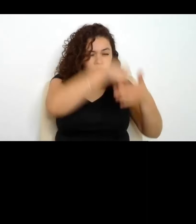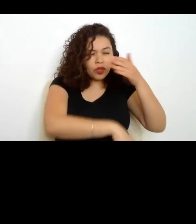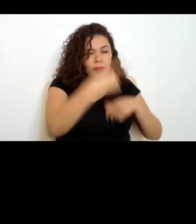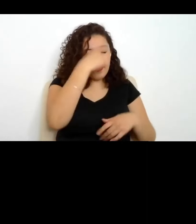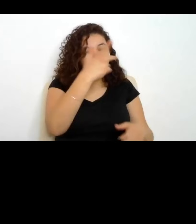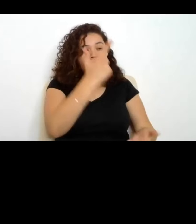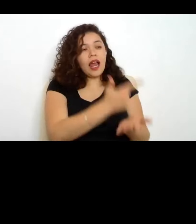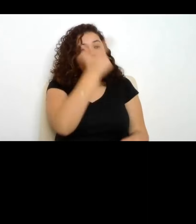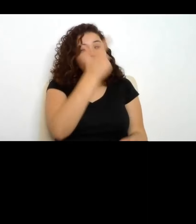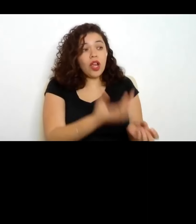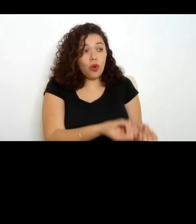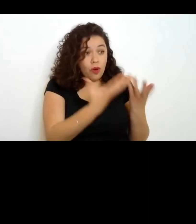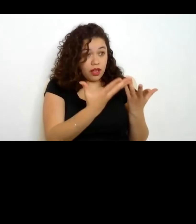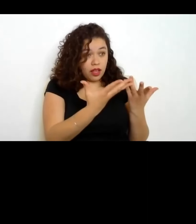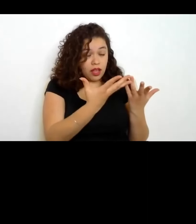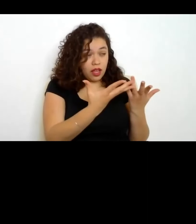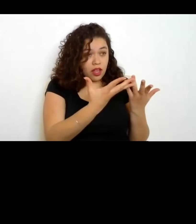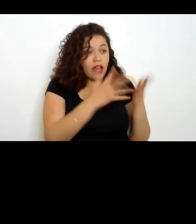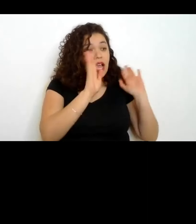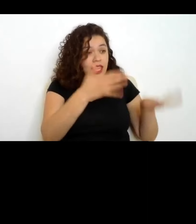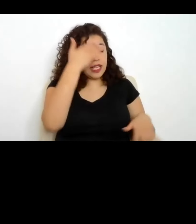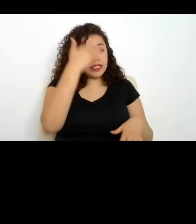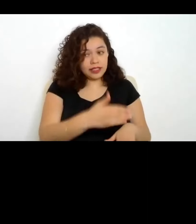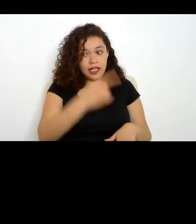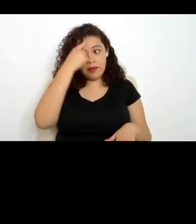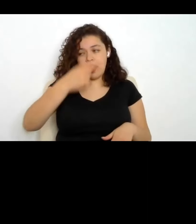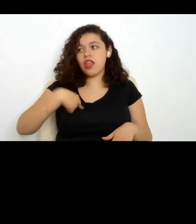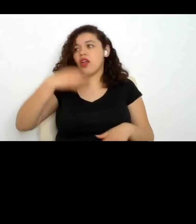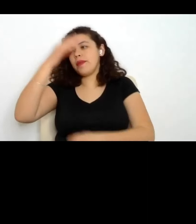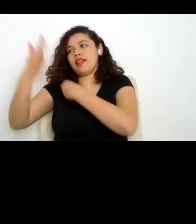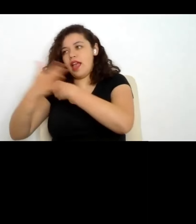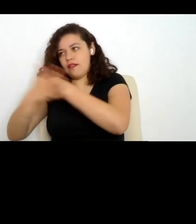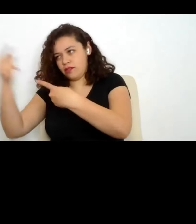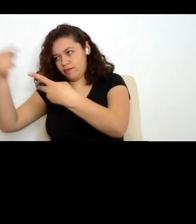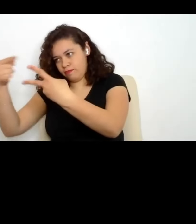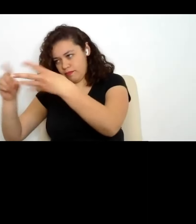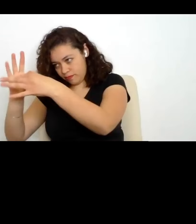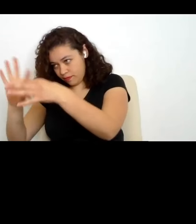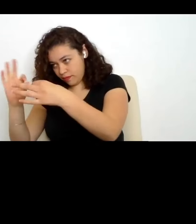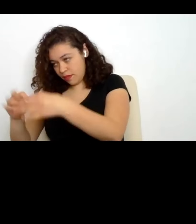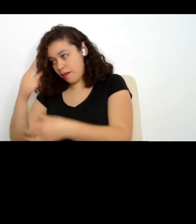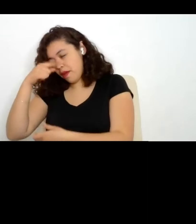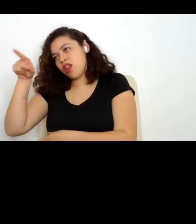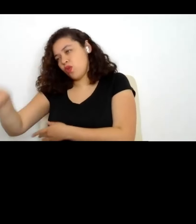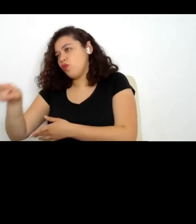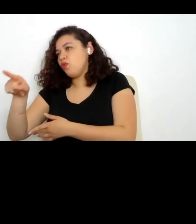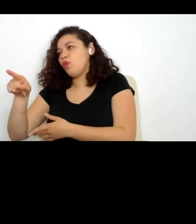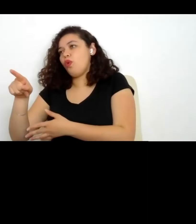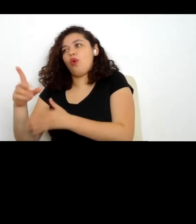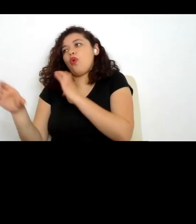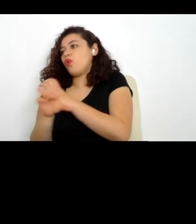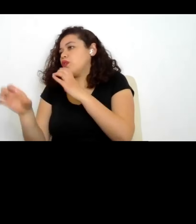la afectación para que los titulares puedan tomar las medidas o acciones que correspondan, ¿no?